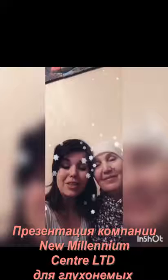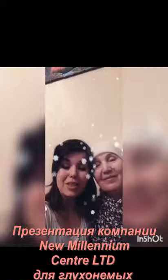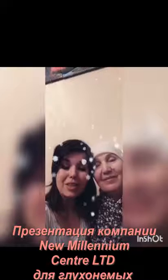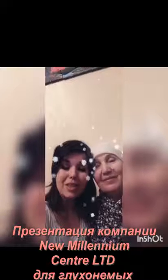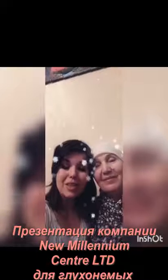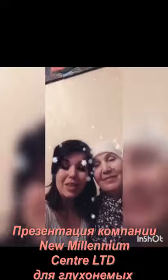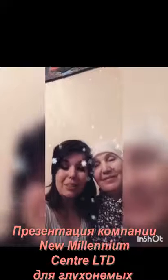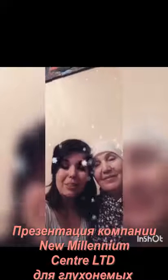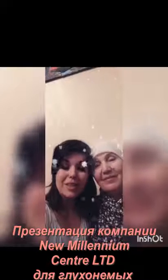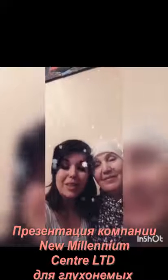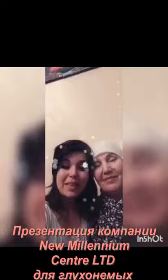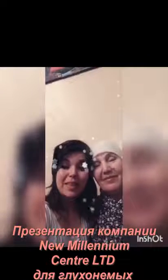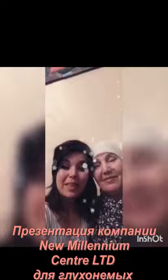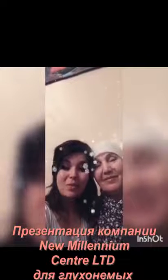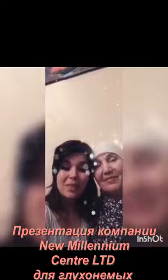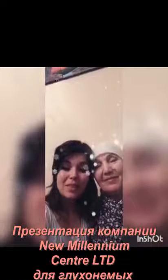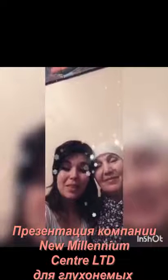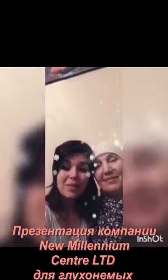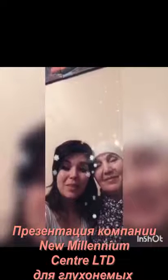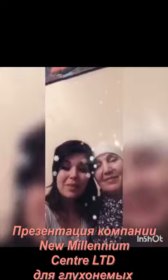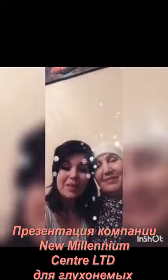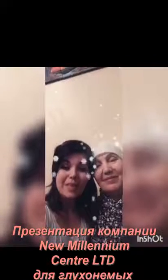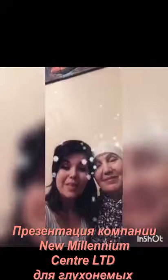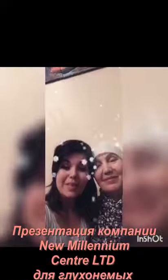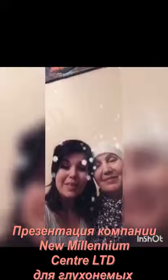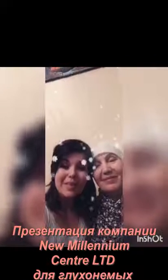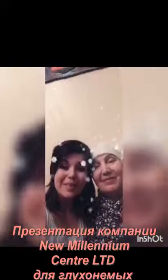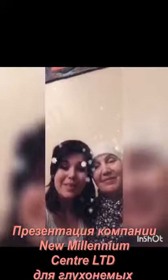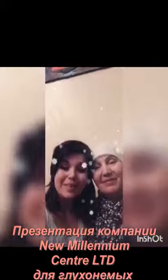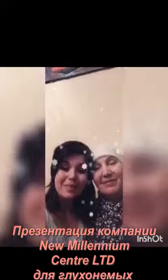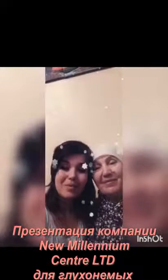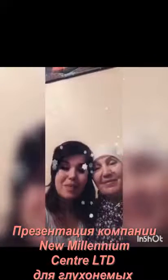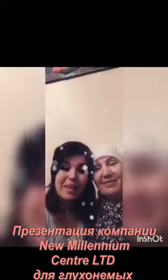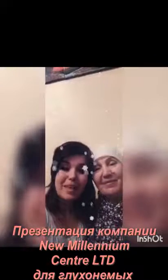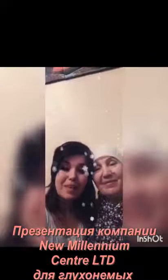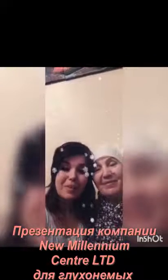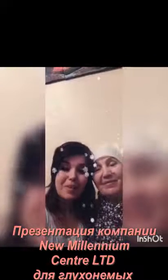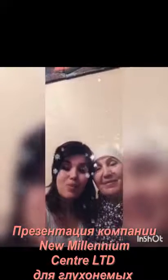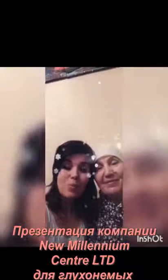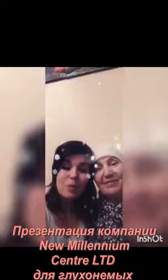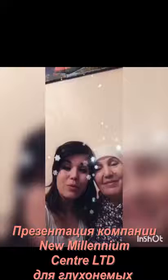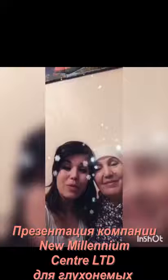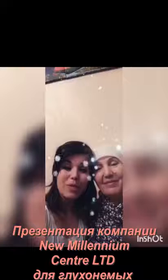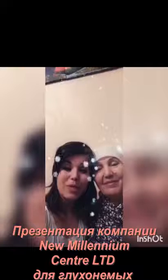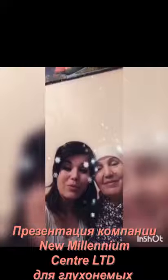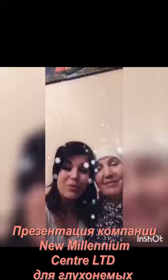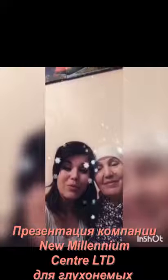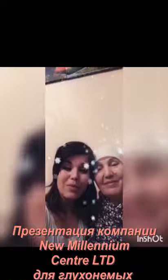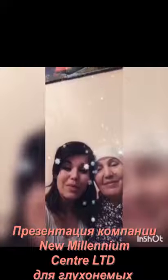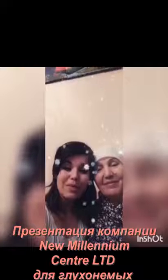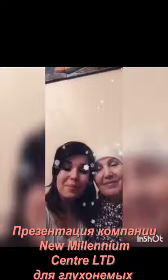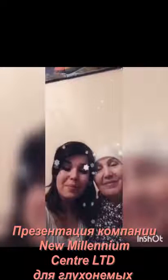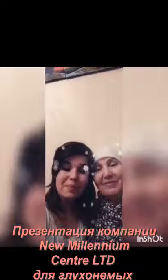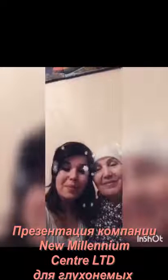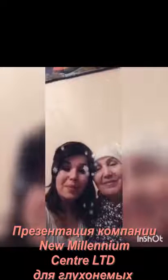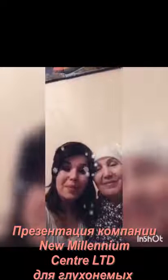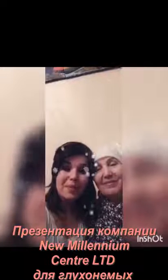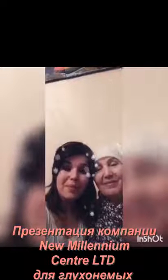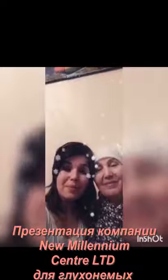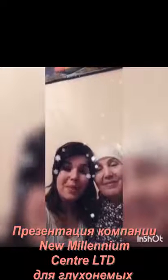слышит. 50 лет уже не слышит, с 15 лет. Вот я хочу помочь ей в первую очередь